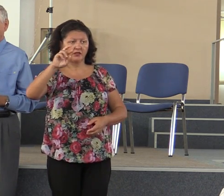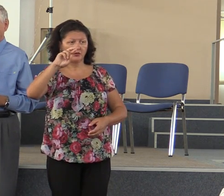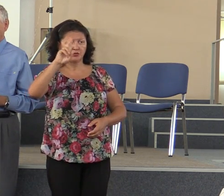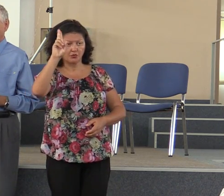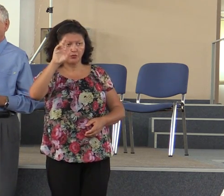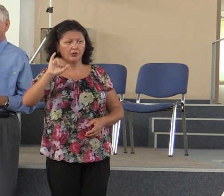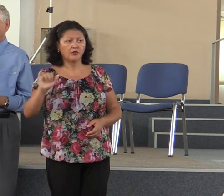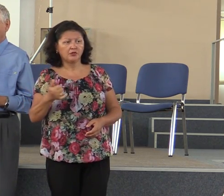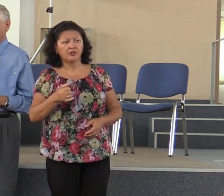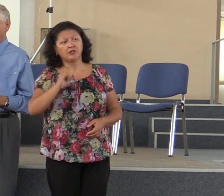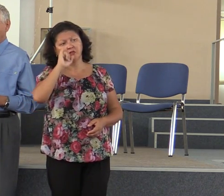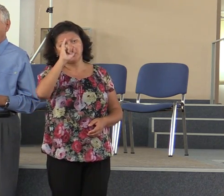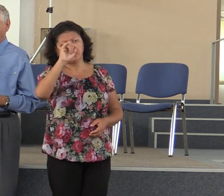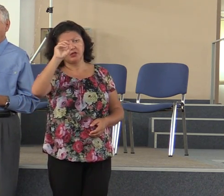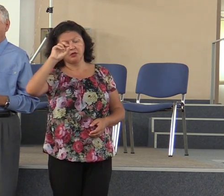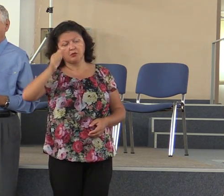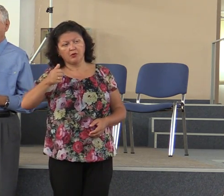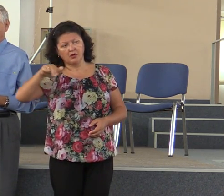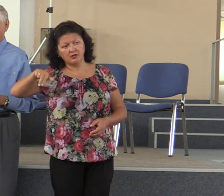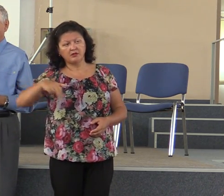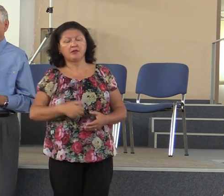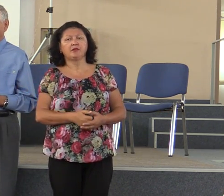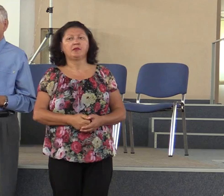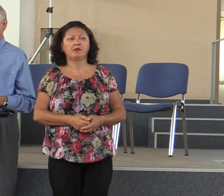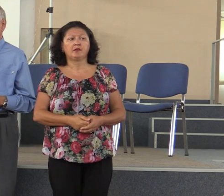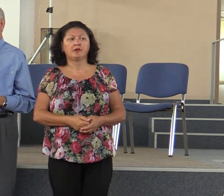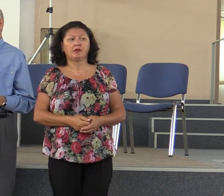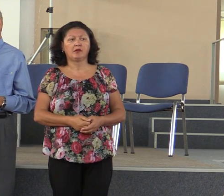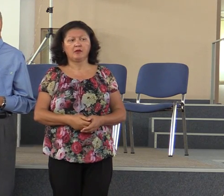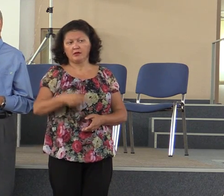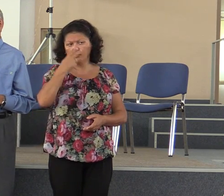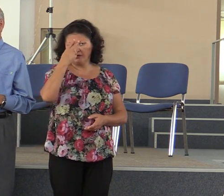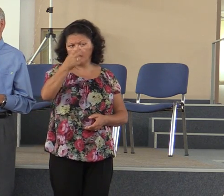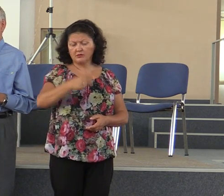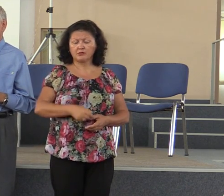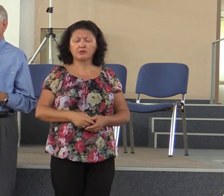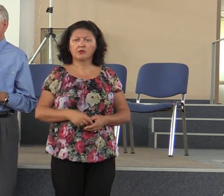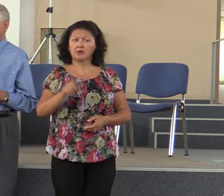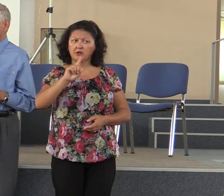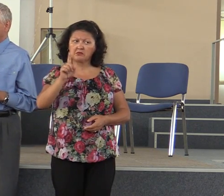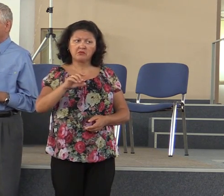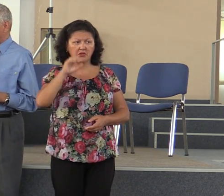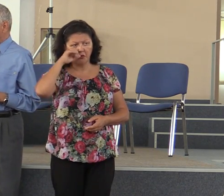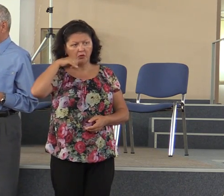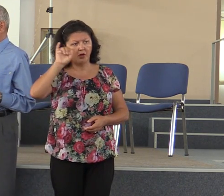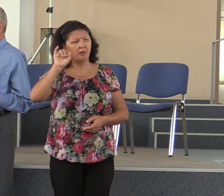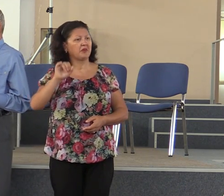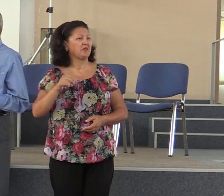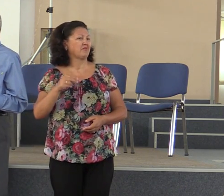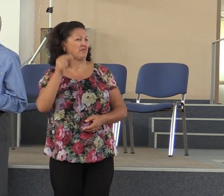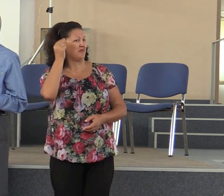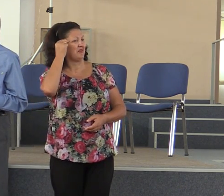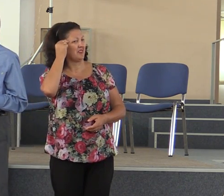that they were just unschooled, ordinary men, și-au dat seama că nu erau oameni cu carte care trecuseră prin